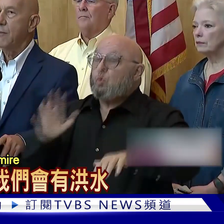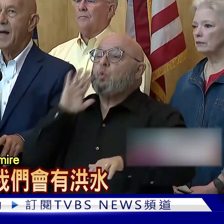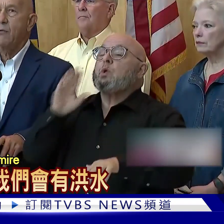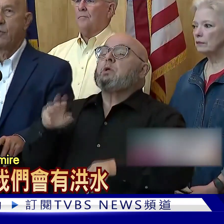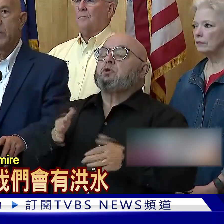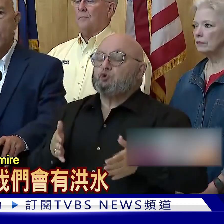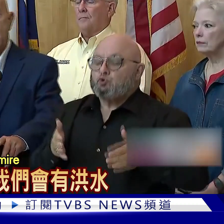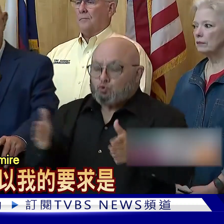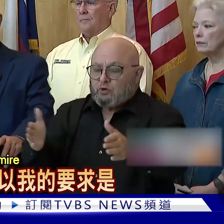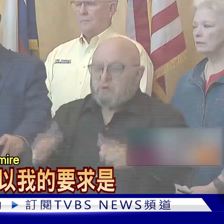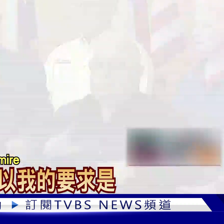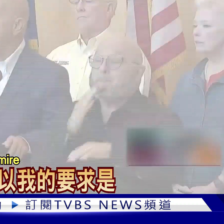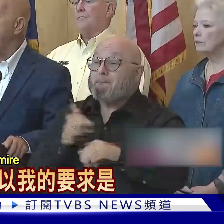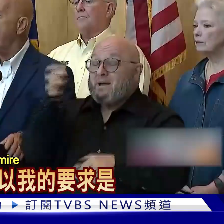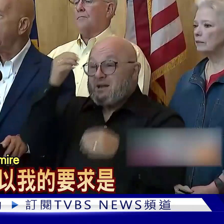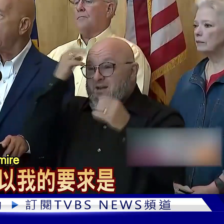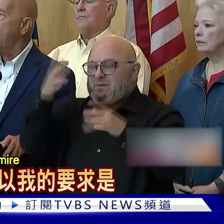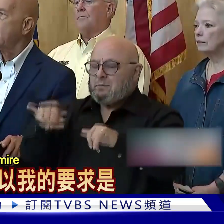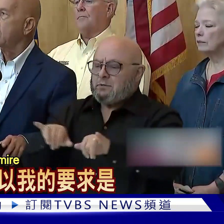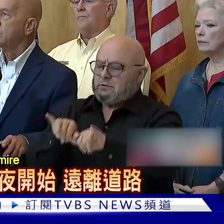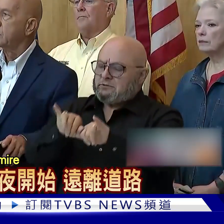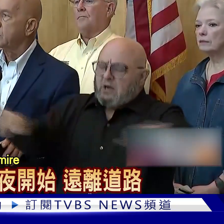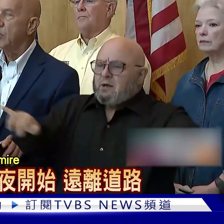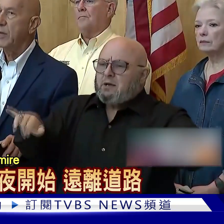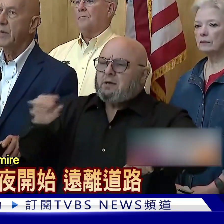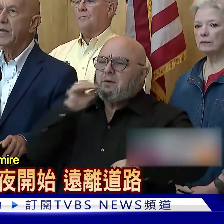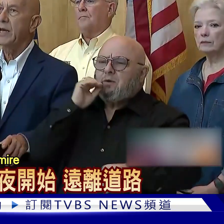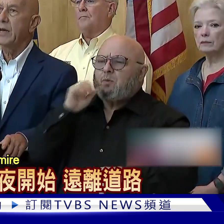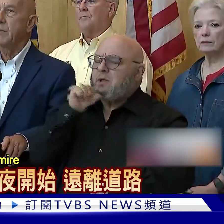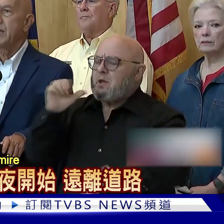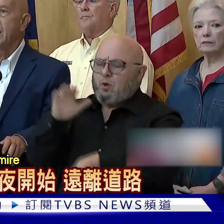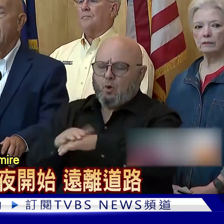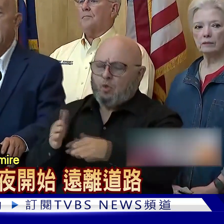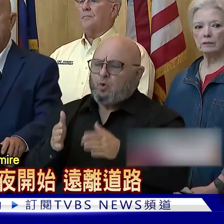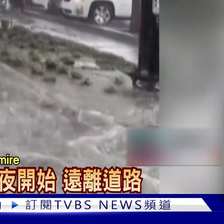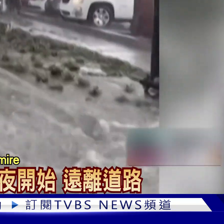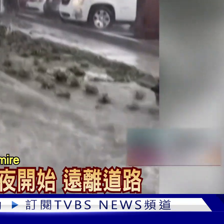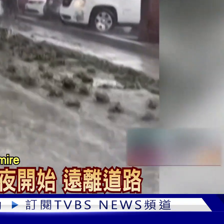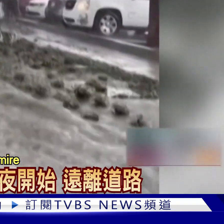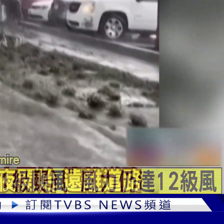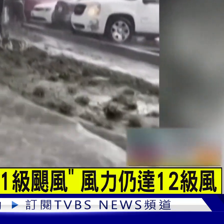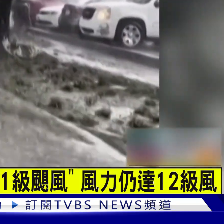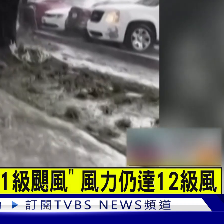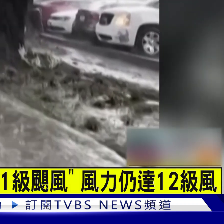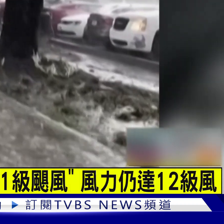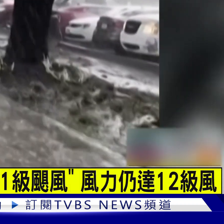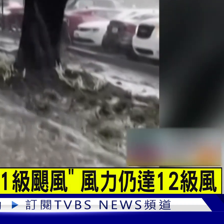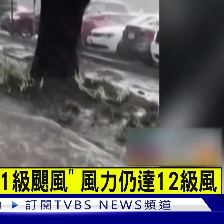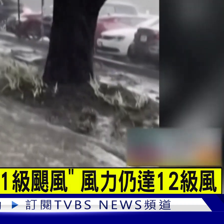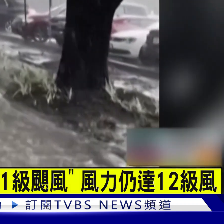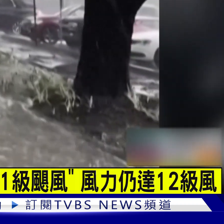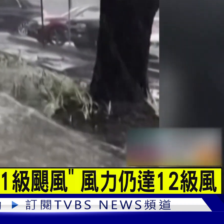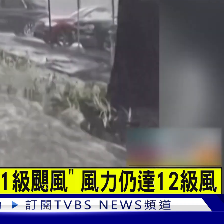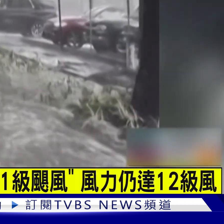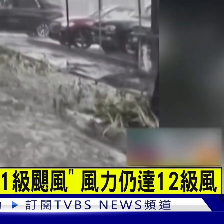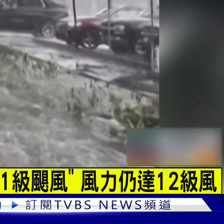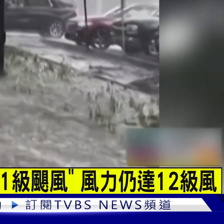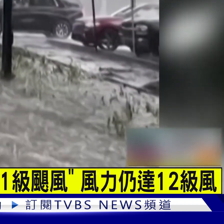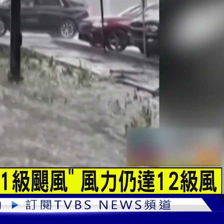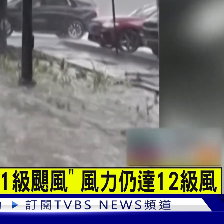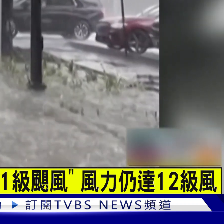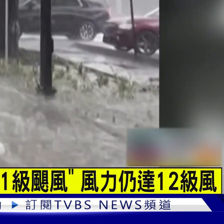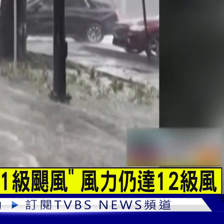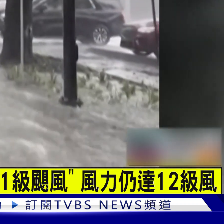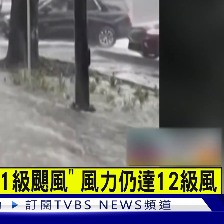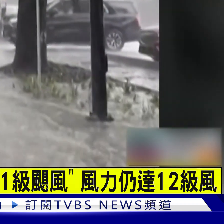street flooding. So my request, stay off the roads, certainly beginning at midnight. 休斯顿市长呼吁民众严阵以待，因